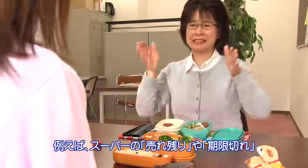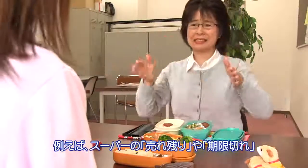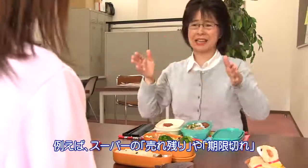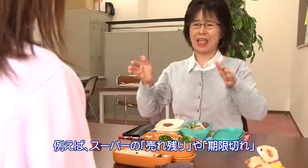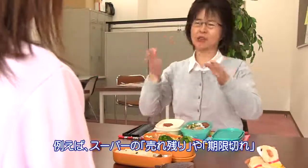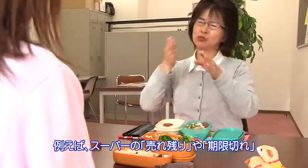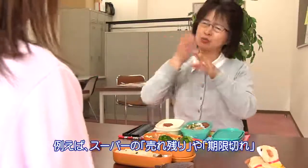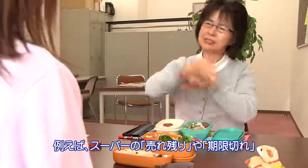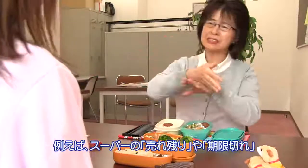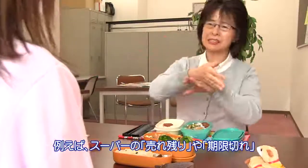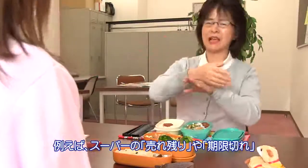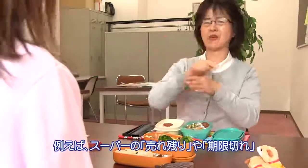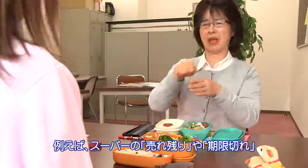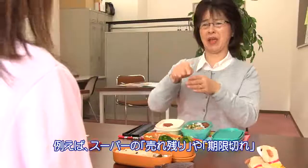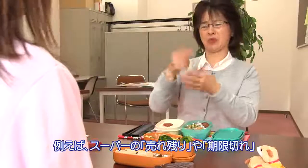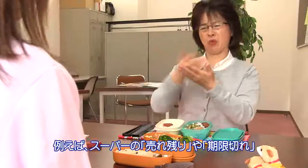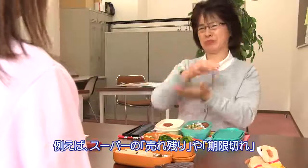また期限切れ